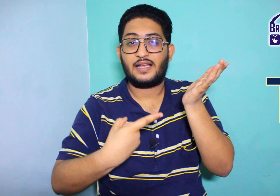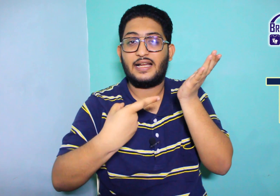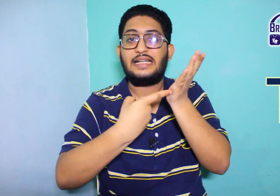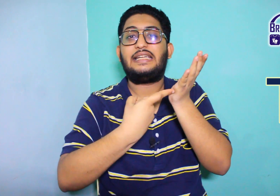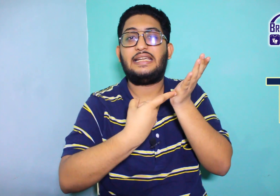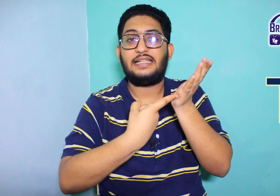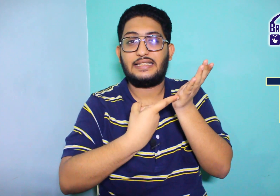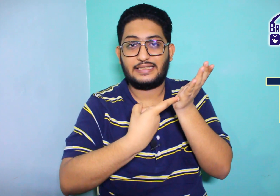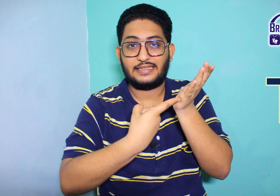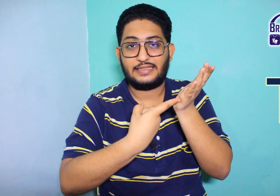टी